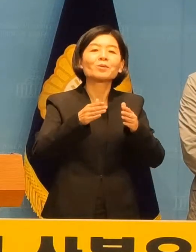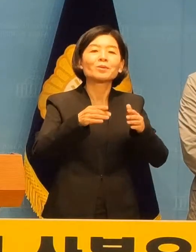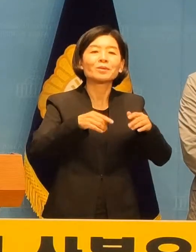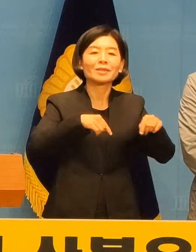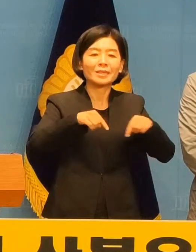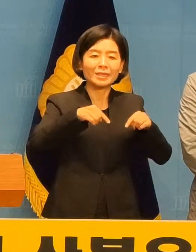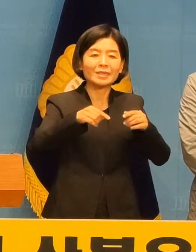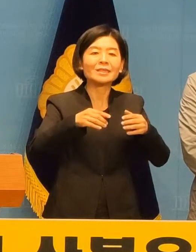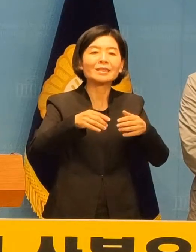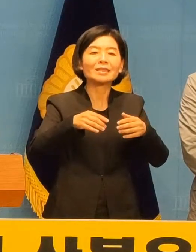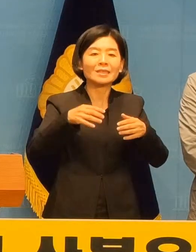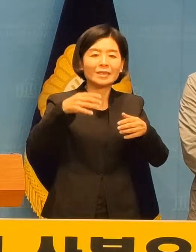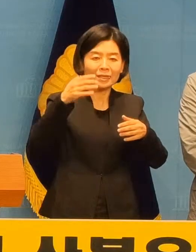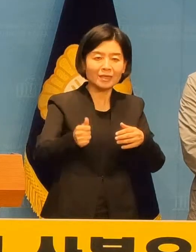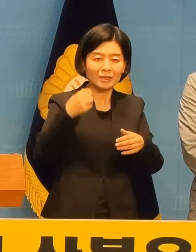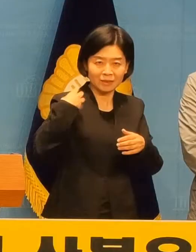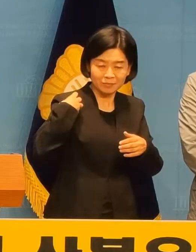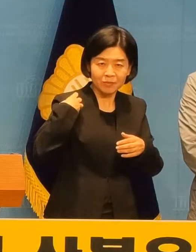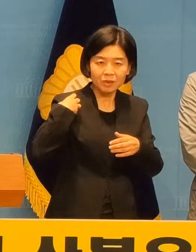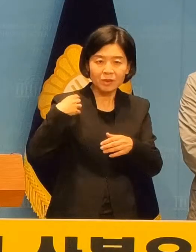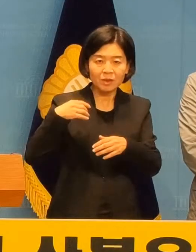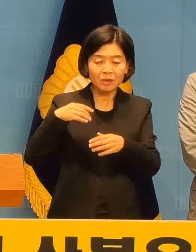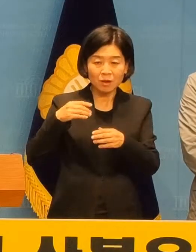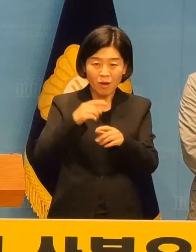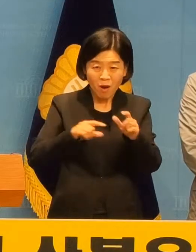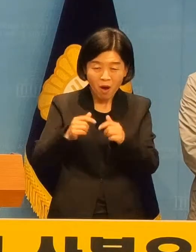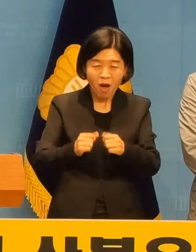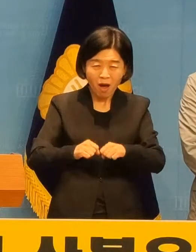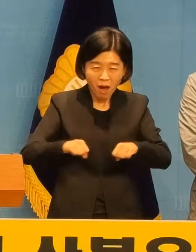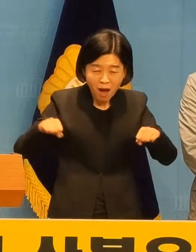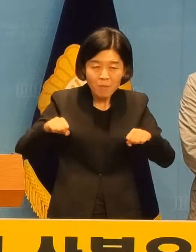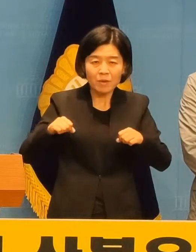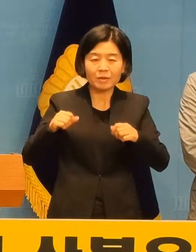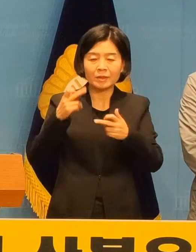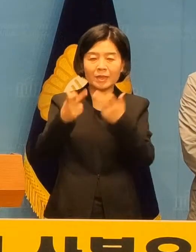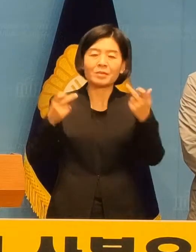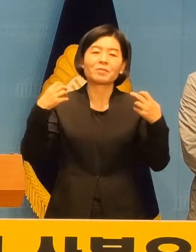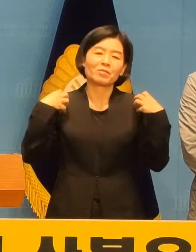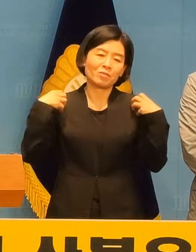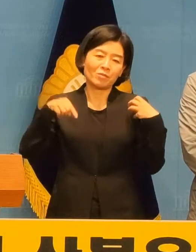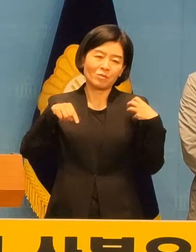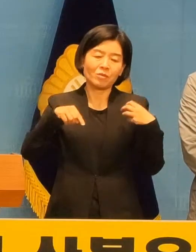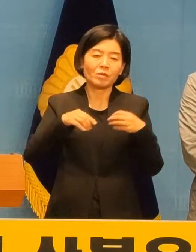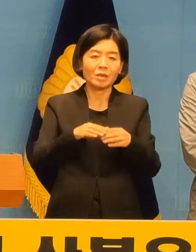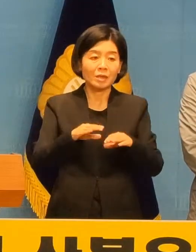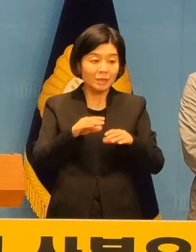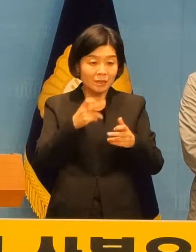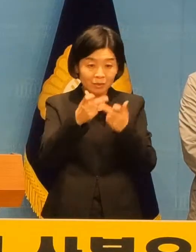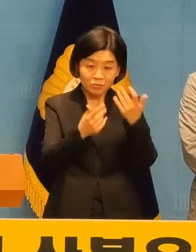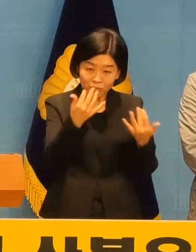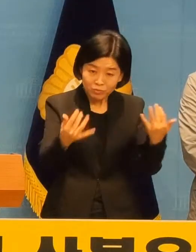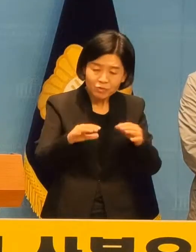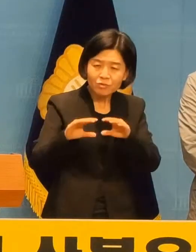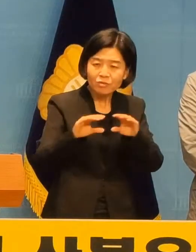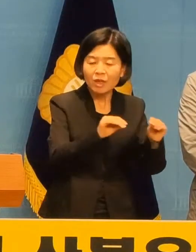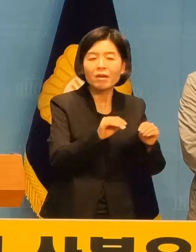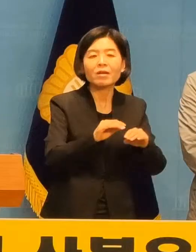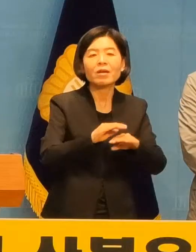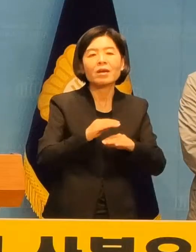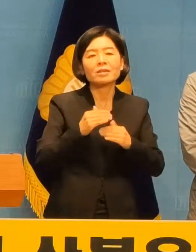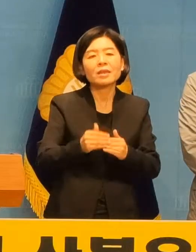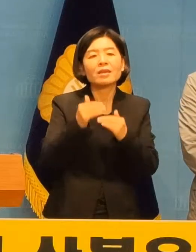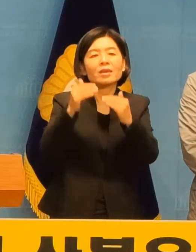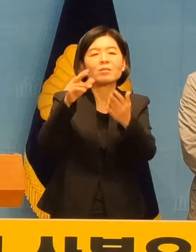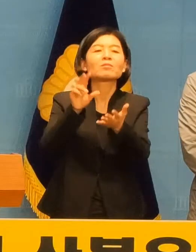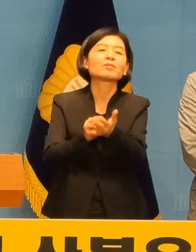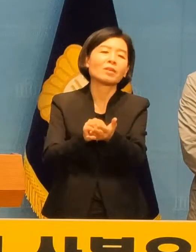넘어가는데요. 이 산불 재난의 그 대응 체계에 문제가 있다는 것이 여기 계신 분들이 가지고 있는